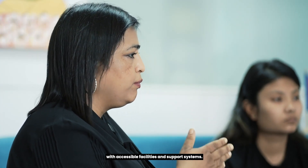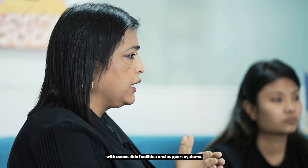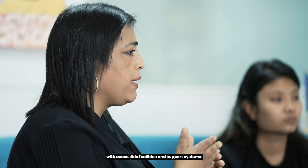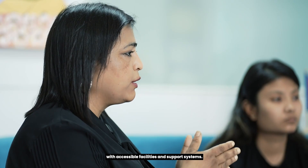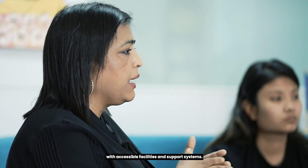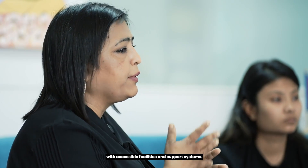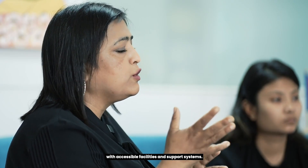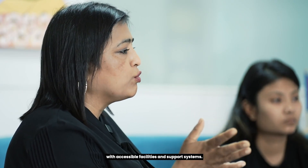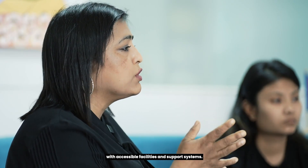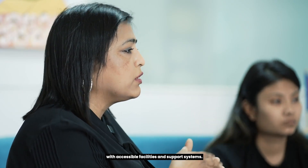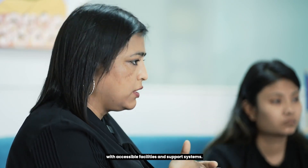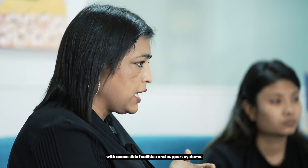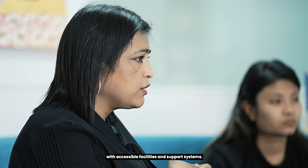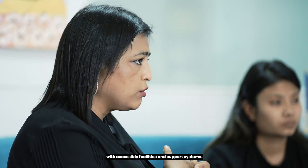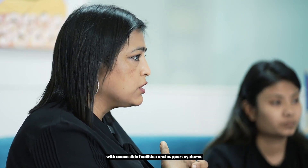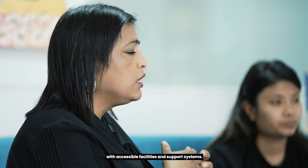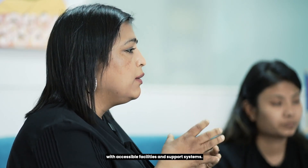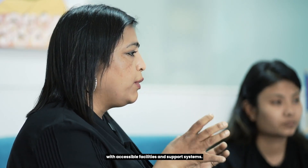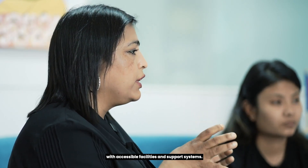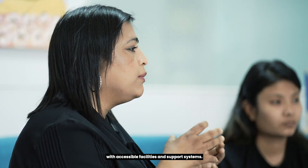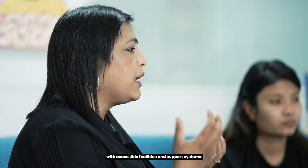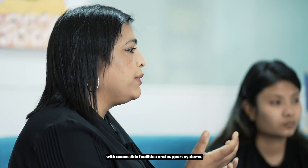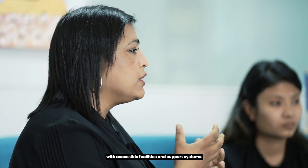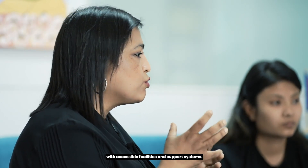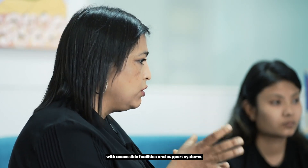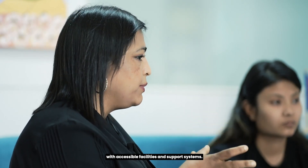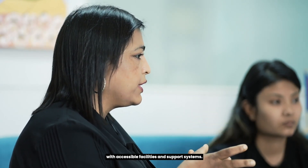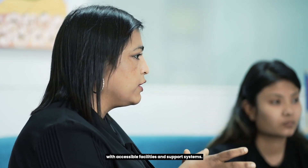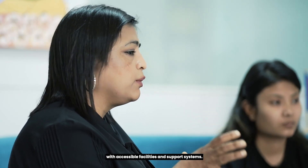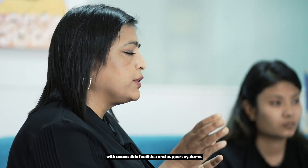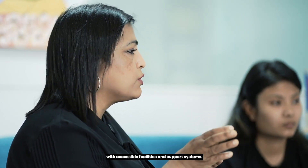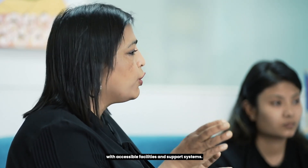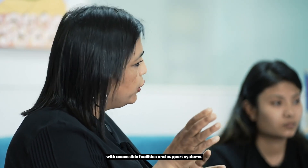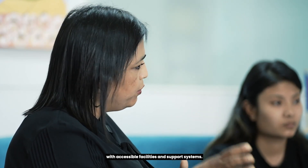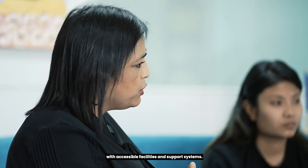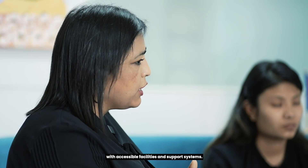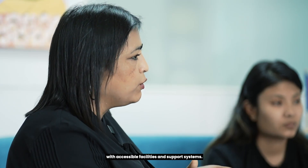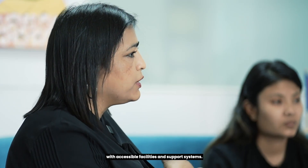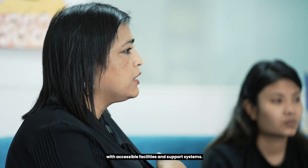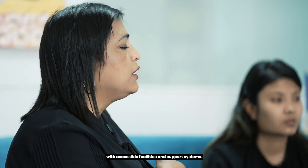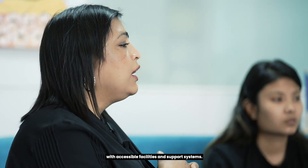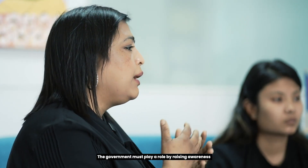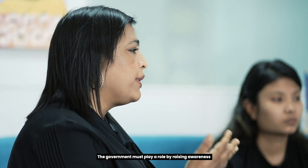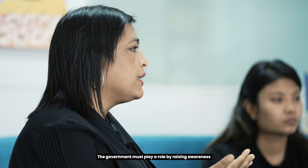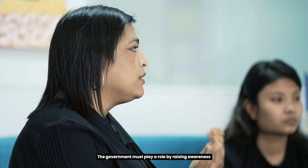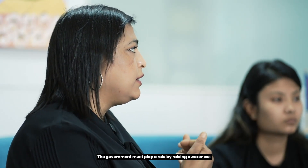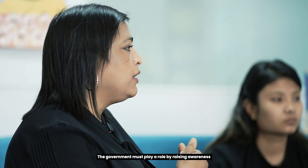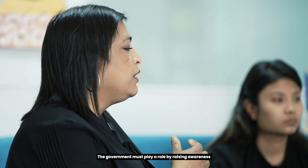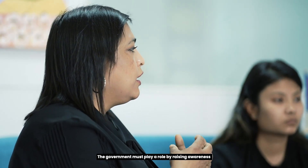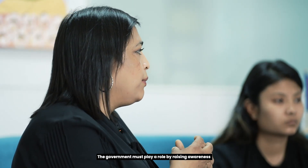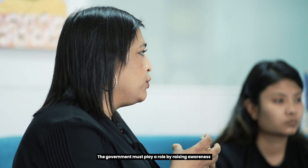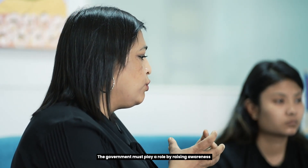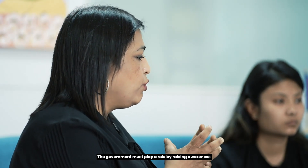आफ्नो महिनावारीको बेलामा स्कुल सहजसँग जान सकोस् भन्ने इन्भाइरोमेन्ट चाहिँ स्कुलले पनि क्रिएट गर्नुपर्छ, सहयोगको व्यवस्था हुनुपर्छ। अब